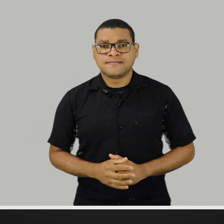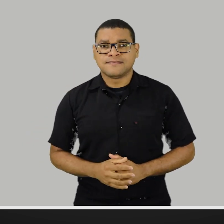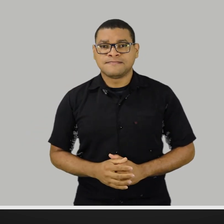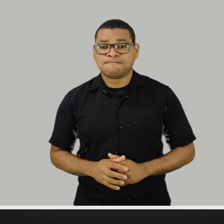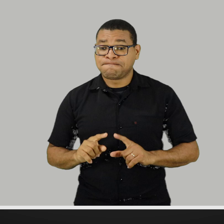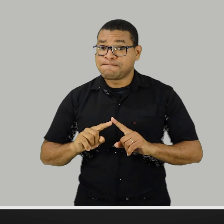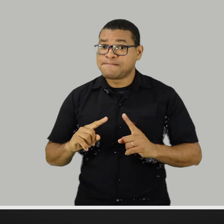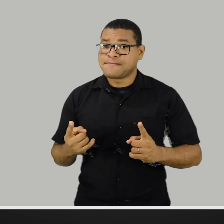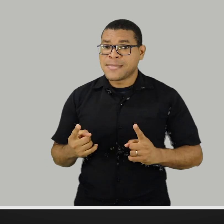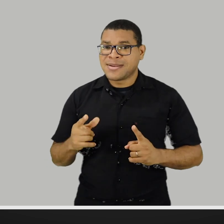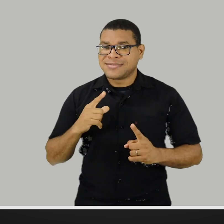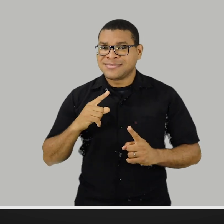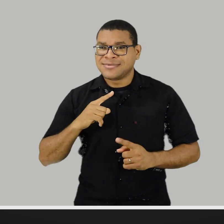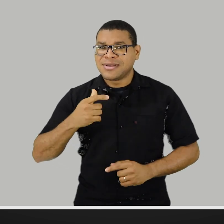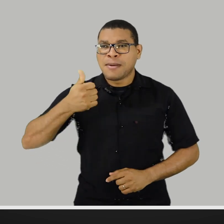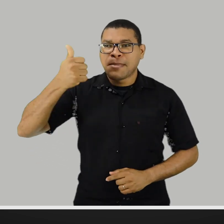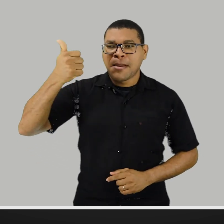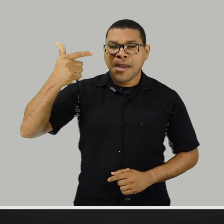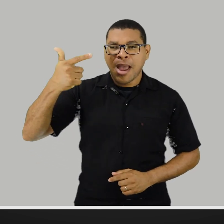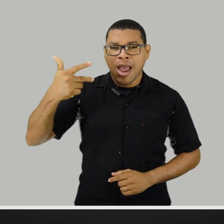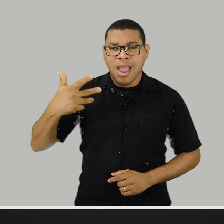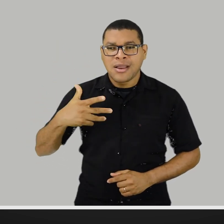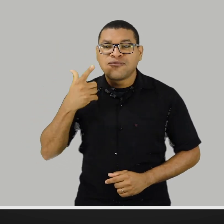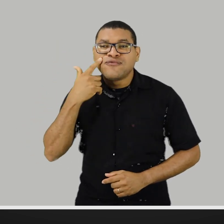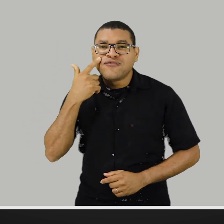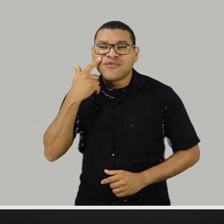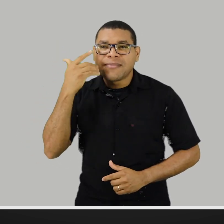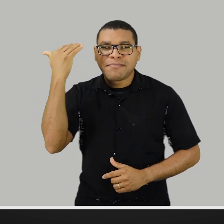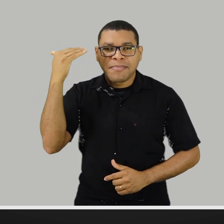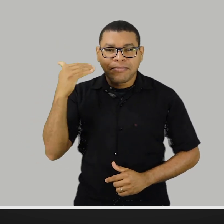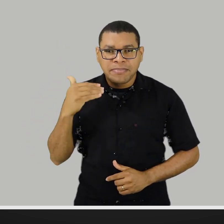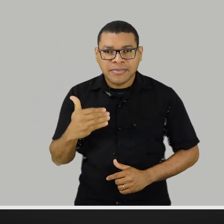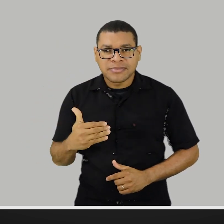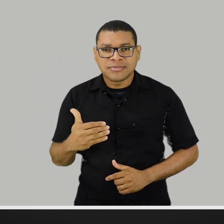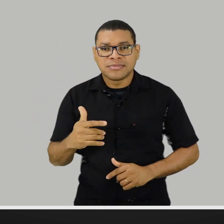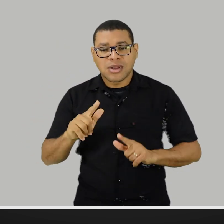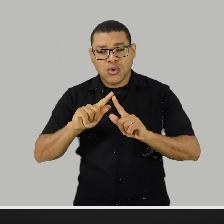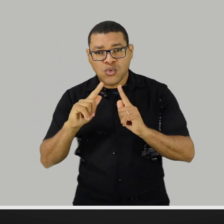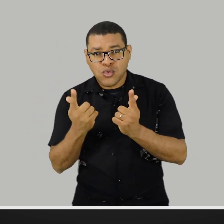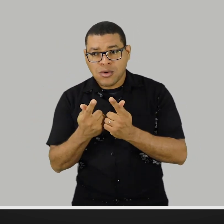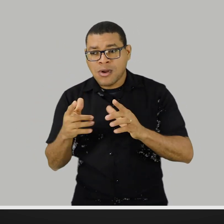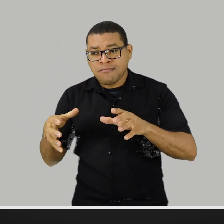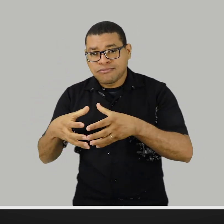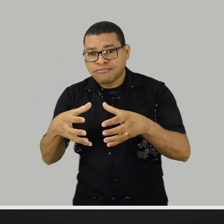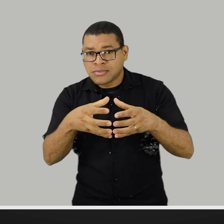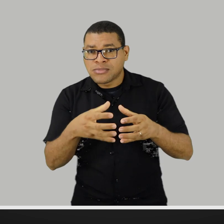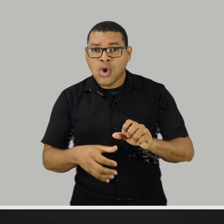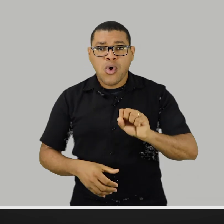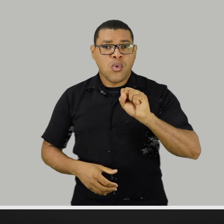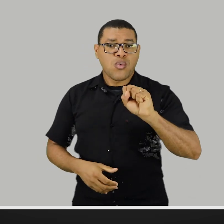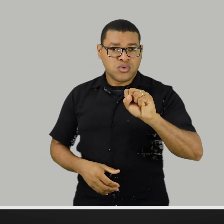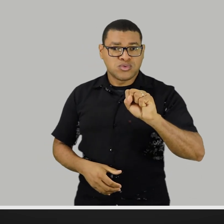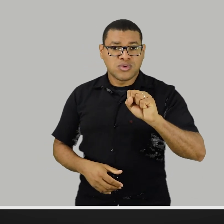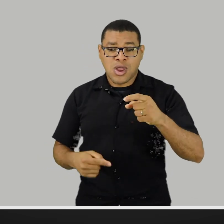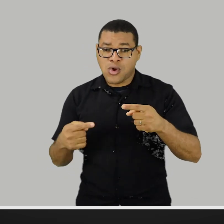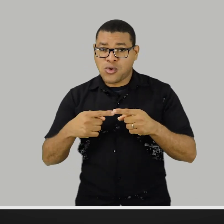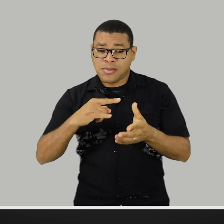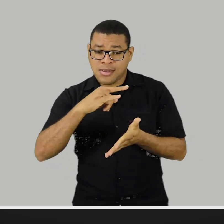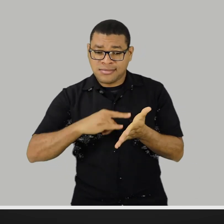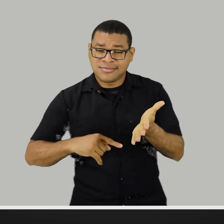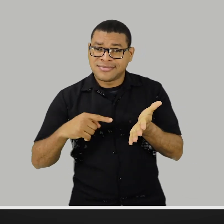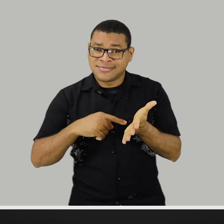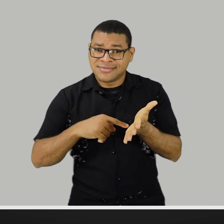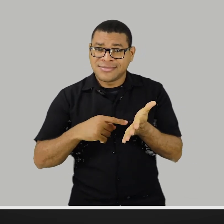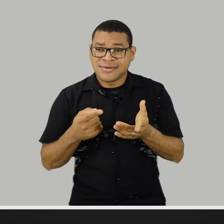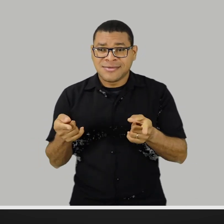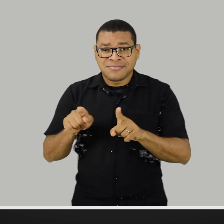pelo fato de que durante a classificação dos candidatos serão divididos em oito demandas conforme termo de adesão